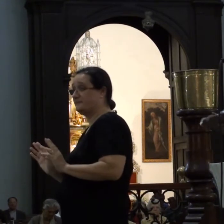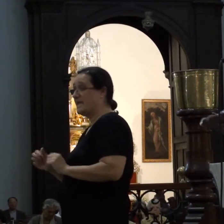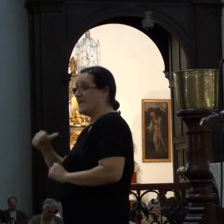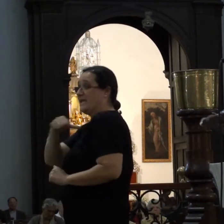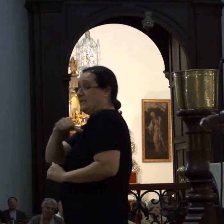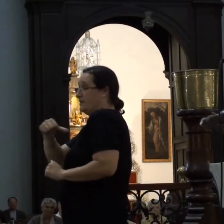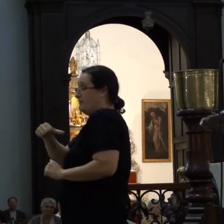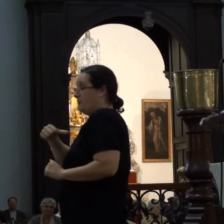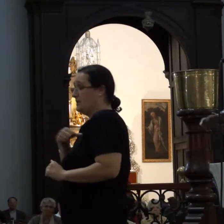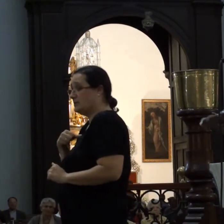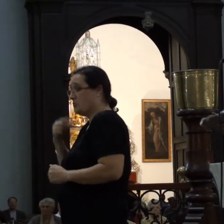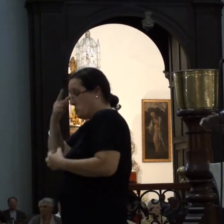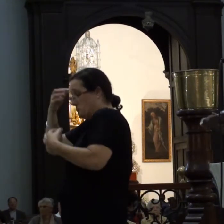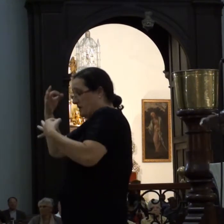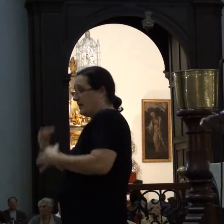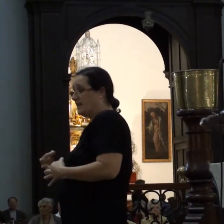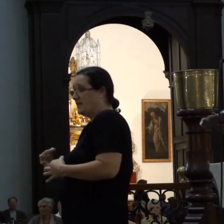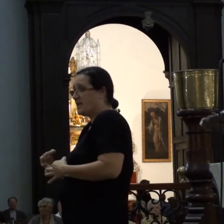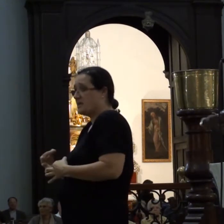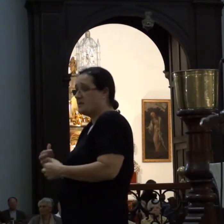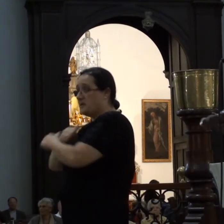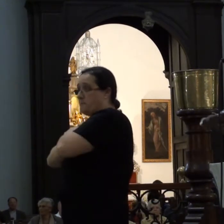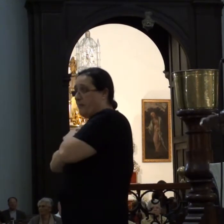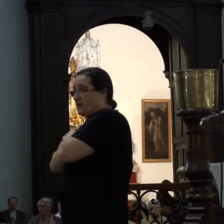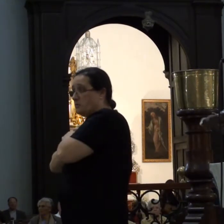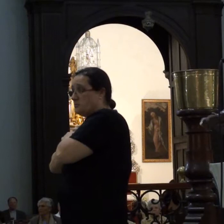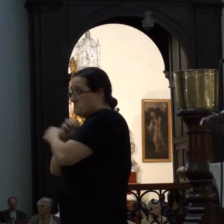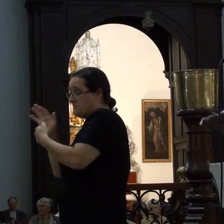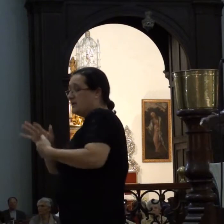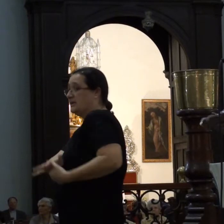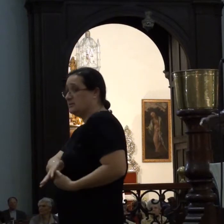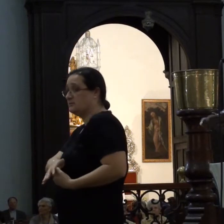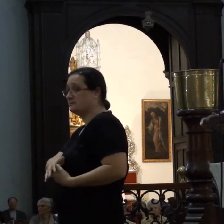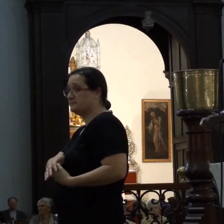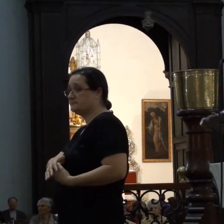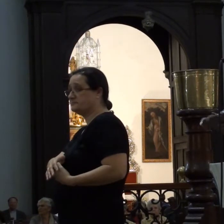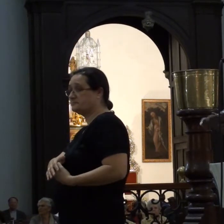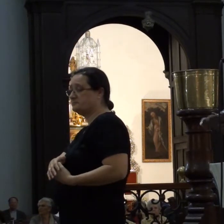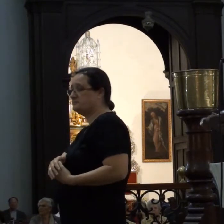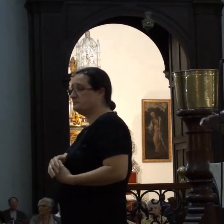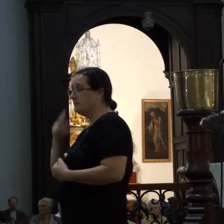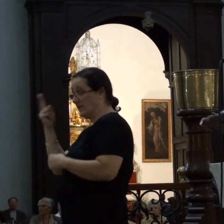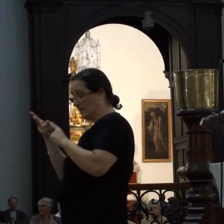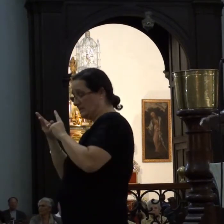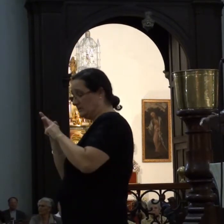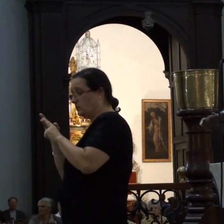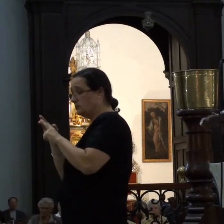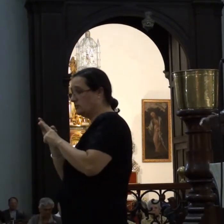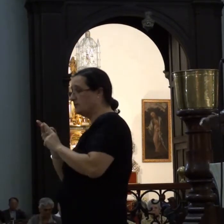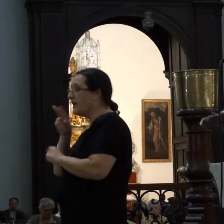la realidad delante del paro y la precariedad incluyente por un lado en segundo lugar